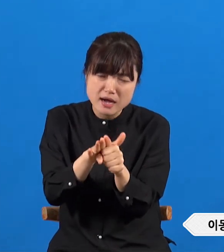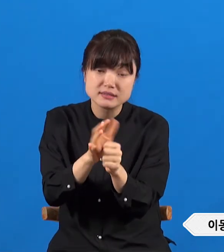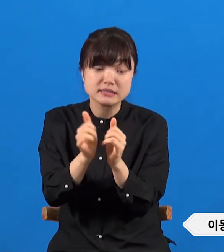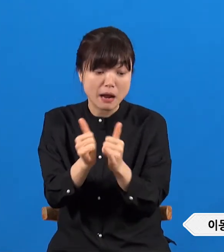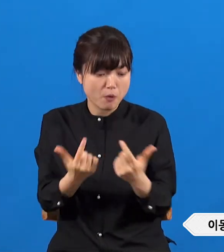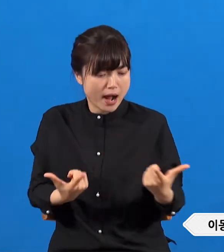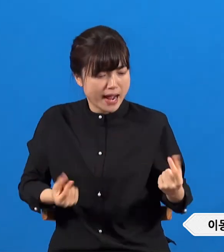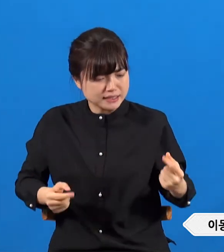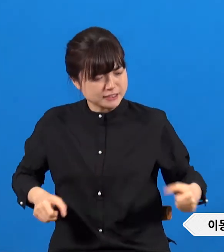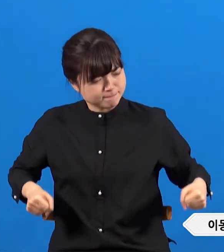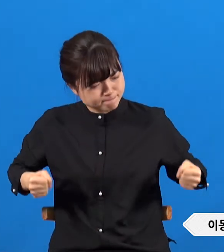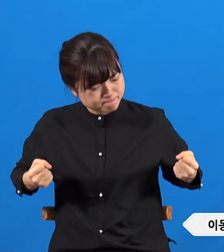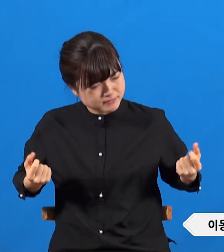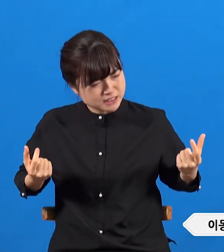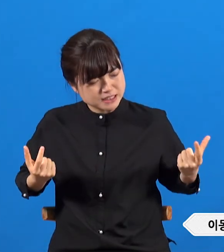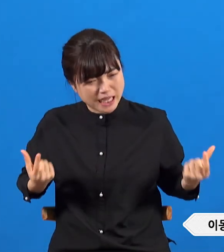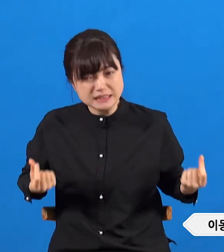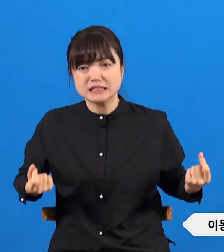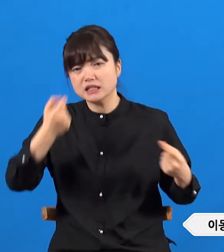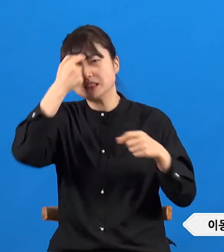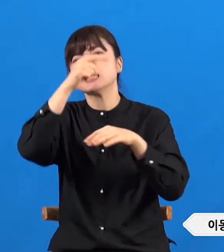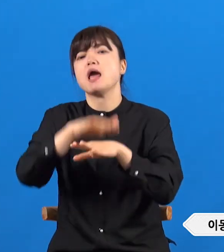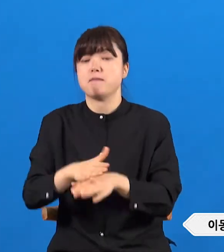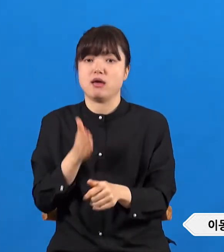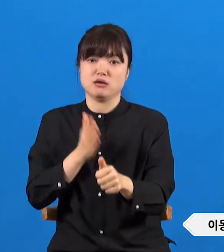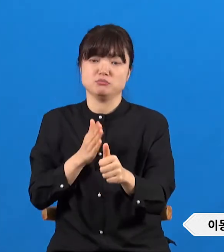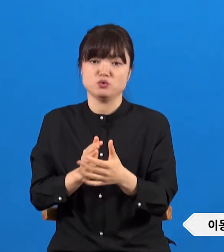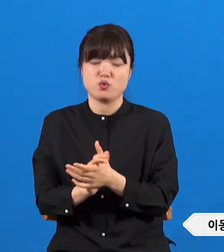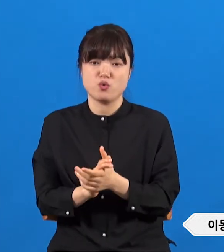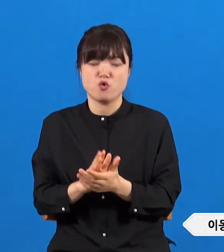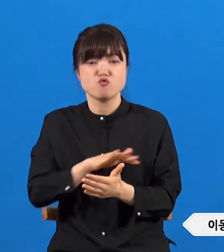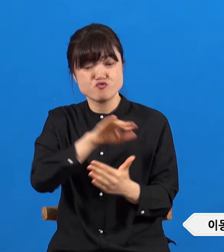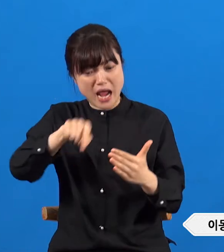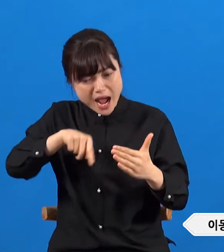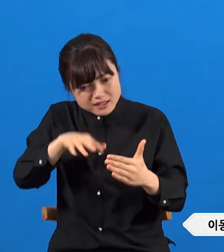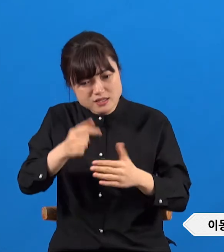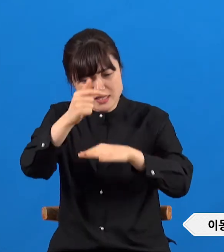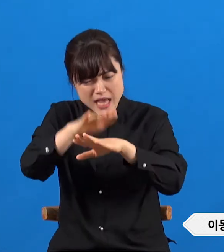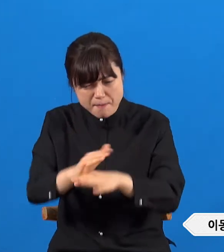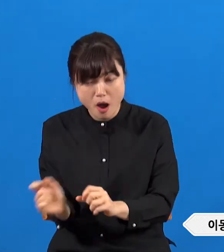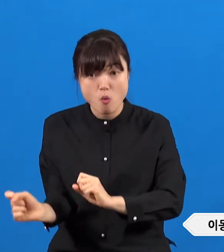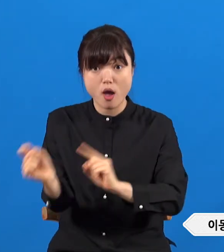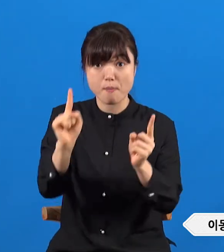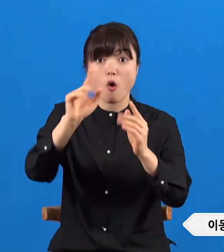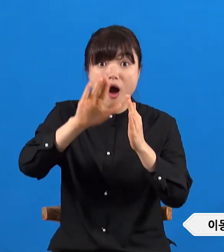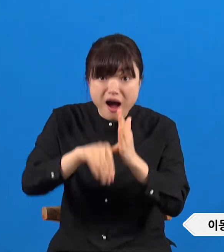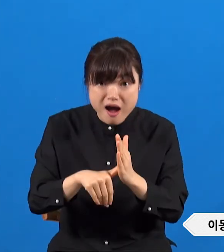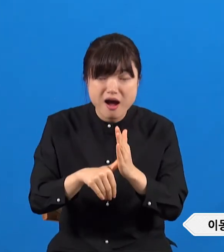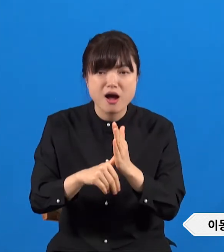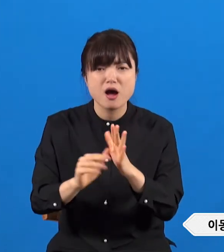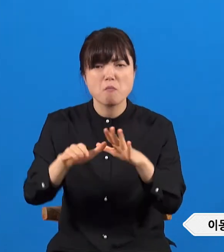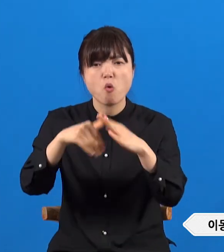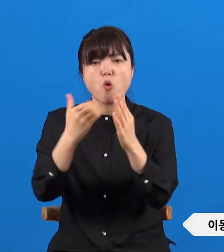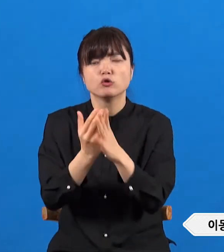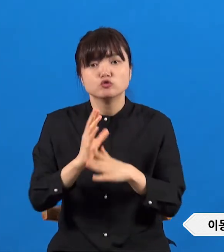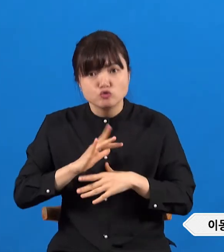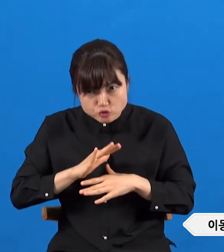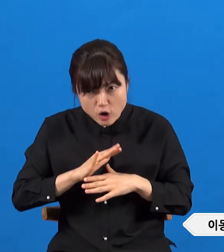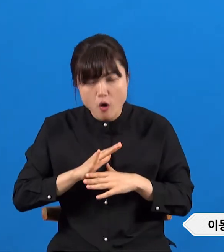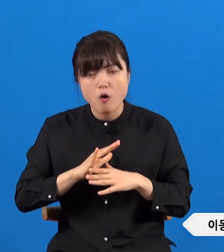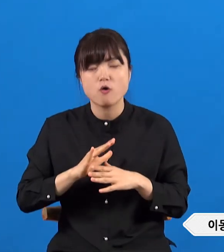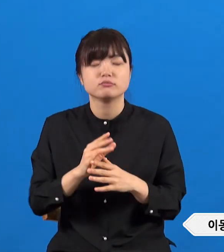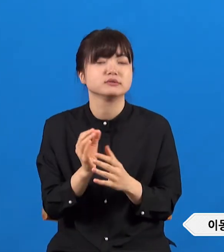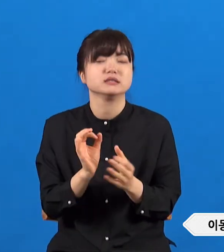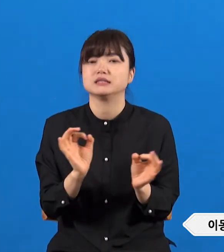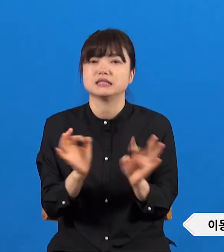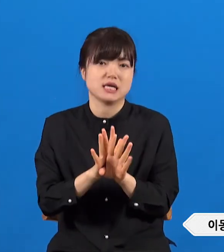사람들과 함께 손잡고 예배를 드리십시오. 내 안에서, 우리 안에서 예배가 회복되는 그 순간 모든 두려움은